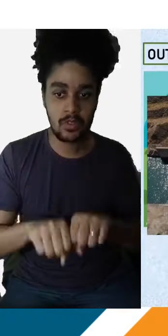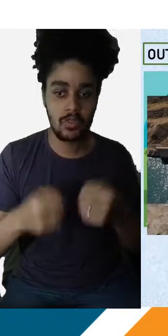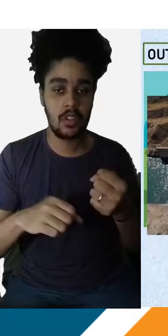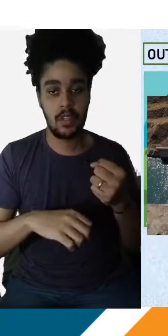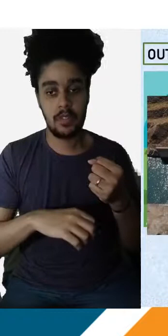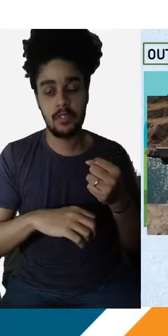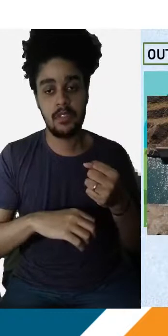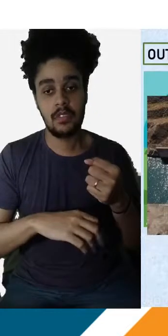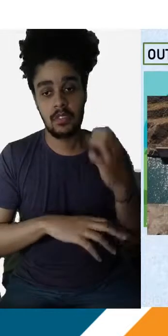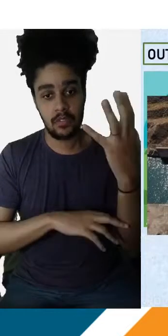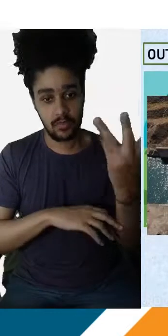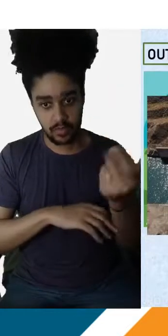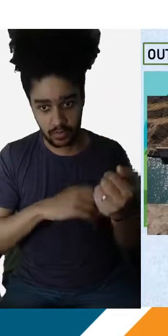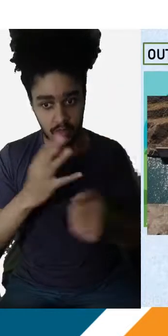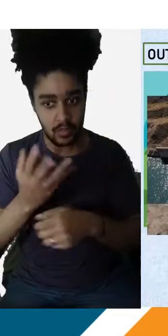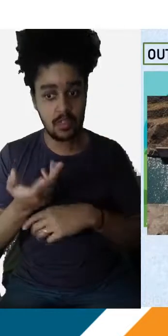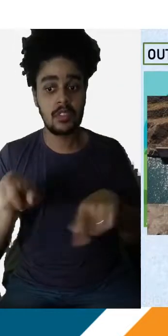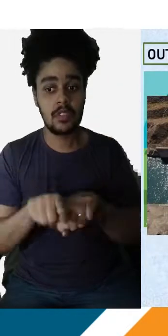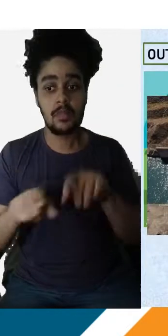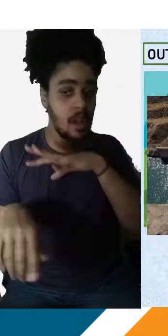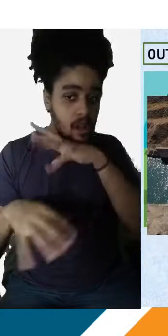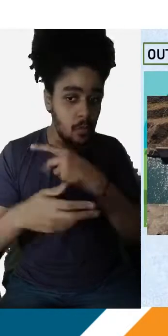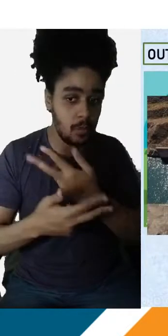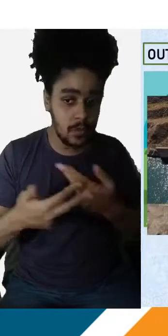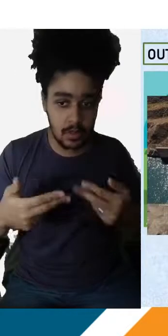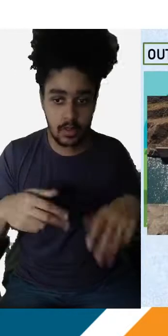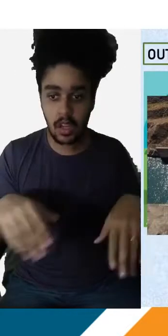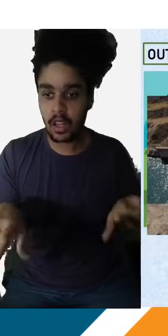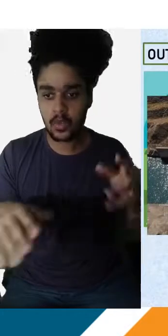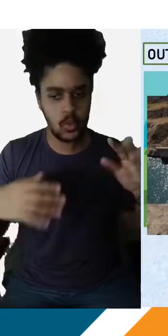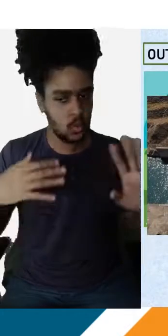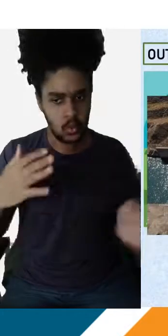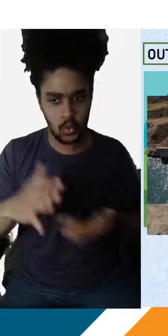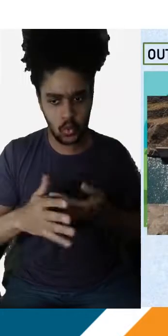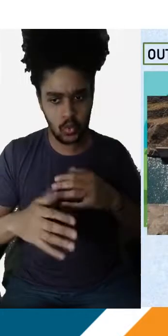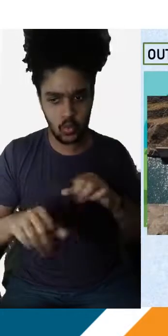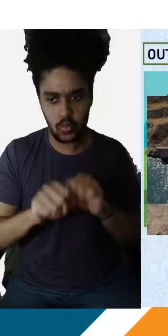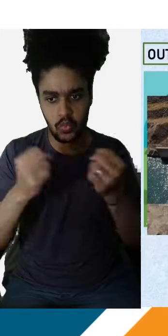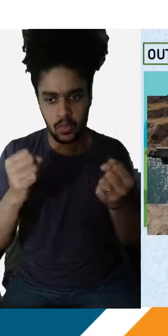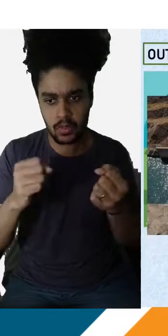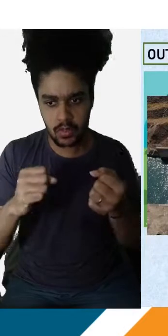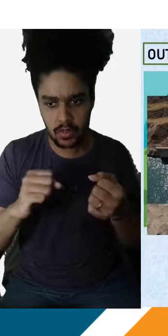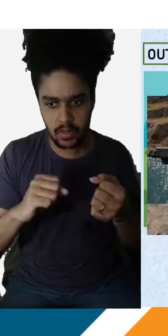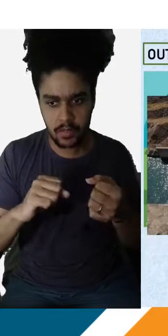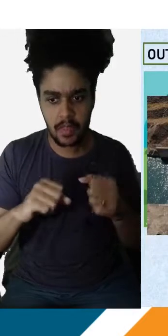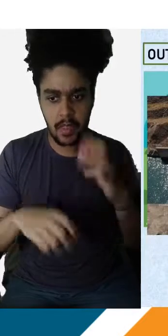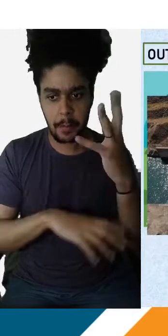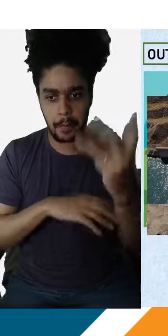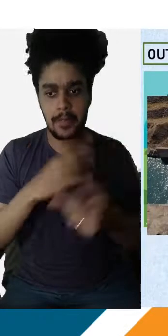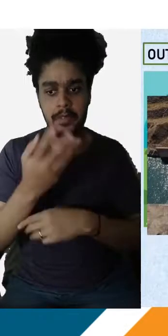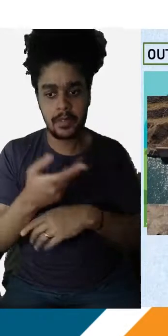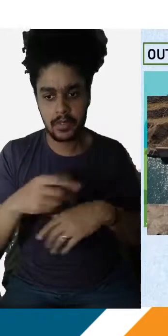ou seja, há um impacto de todo o ecossistema, em todo o ecossistema. Isso é um impacto ambiental. Além do impacto ambiental,